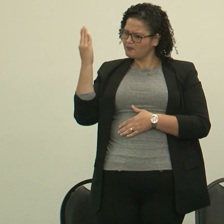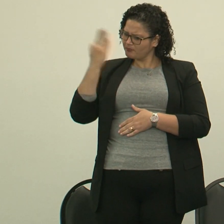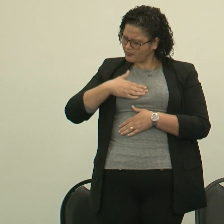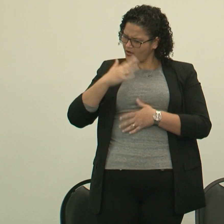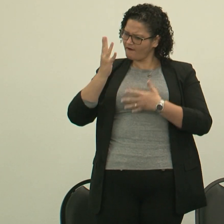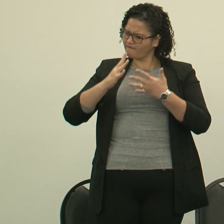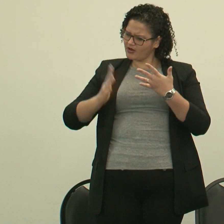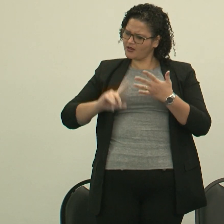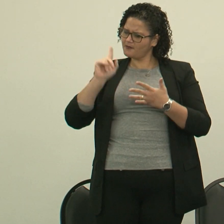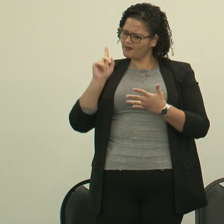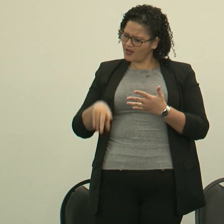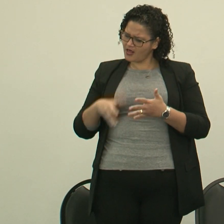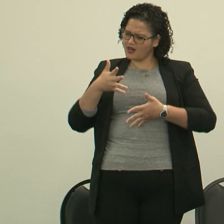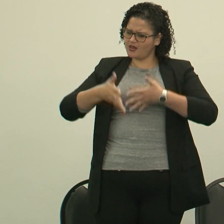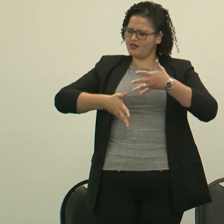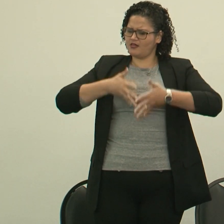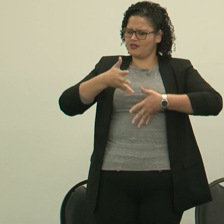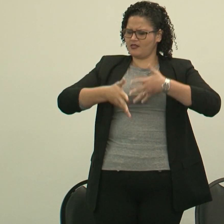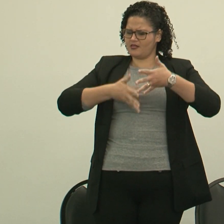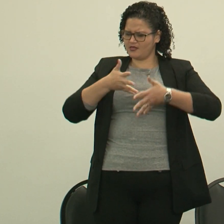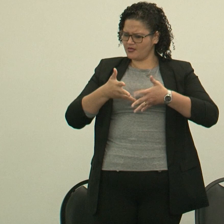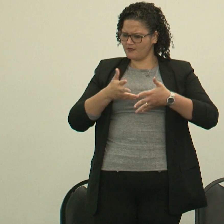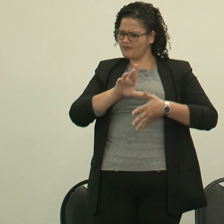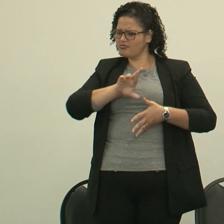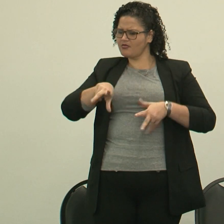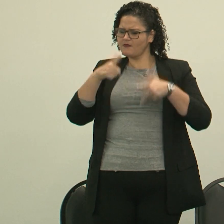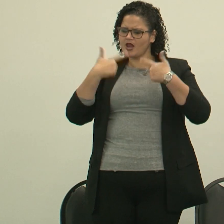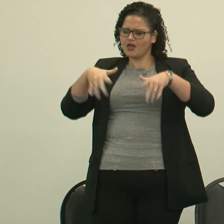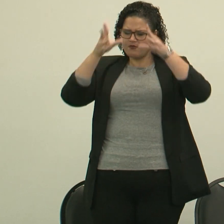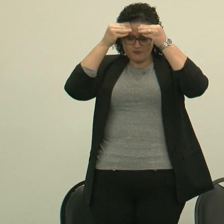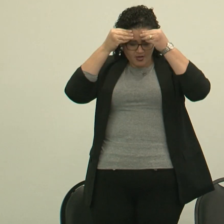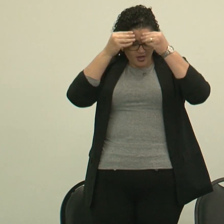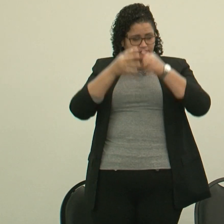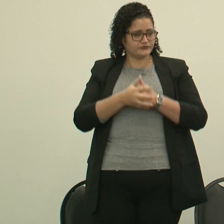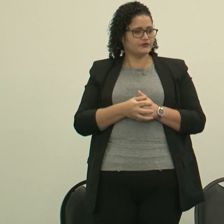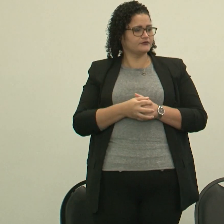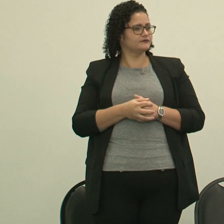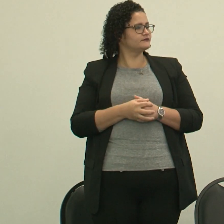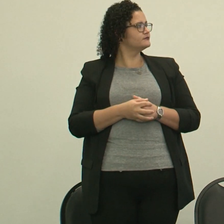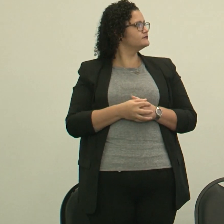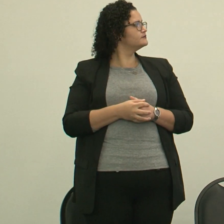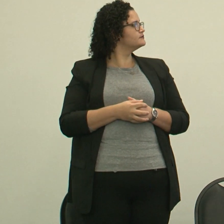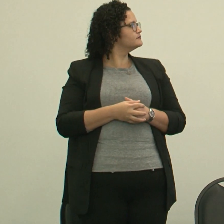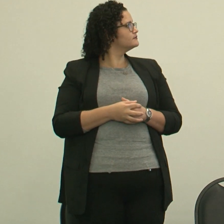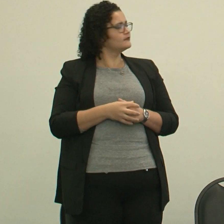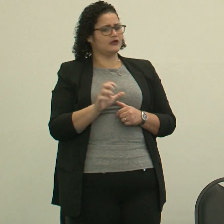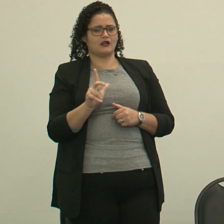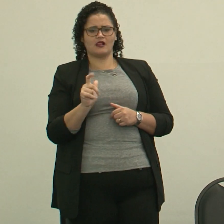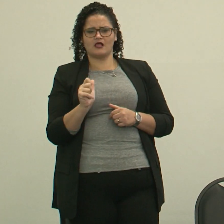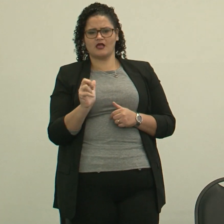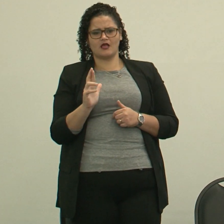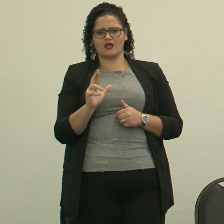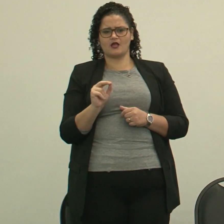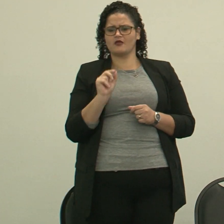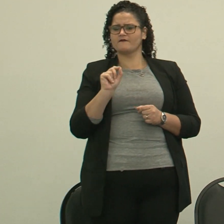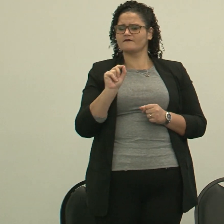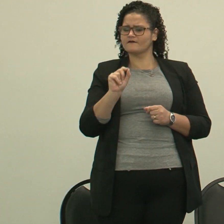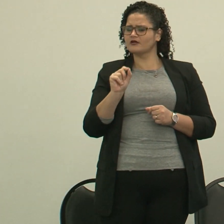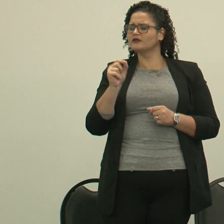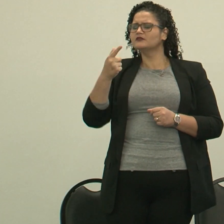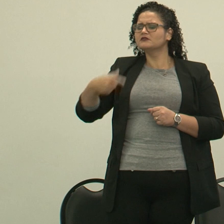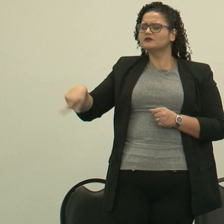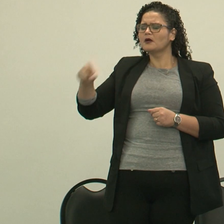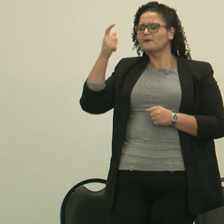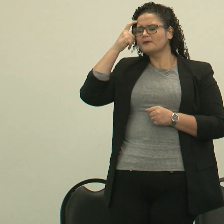que Libras é uma língua de sinais e não uma linguagem. Aí o último fala: claro, o que faz a eles